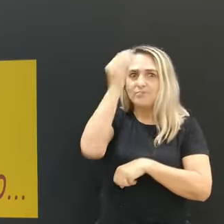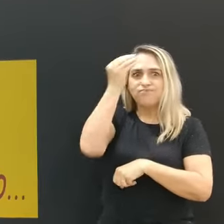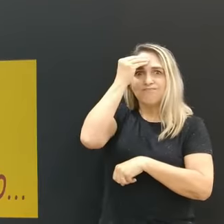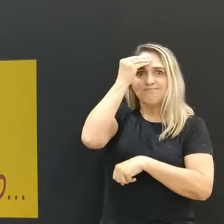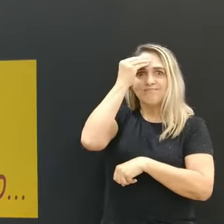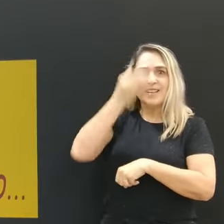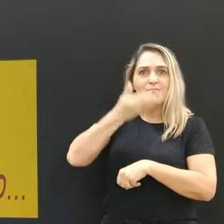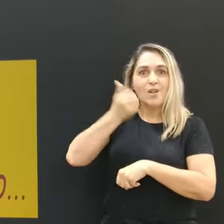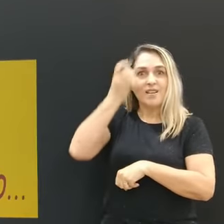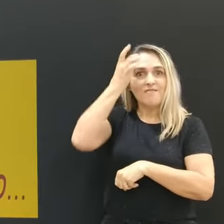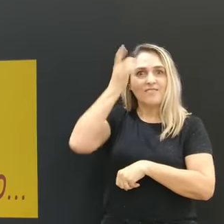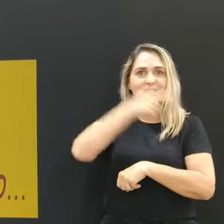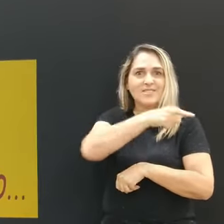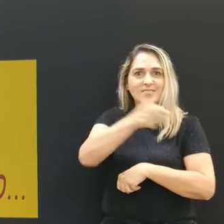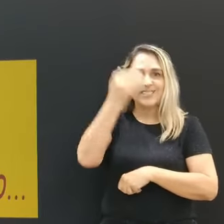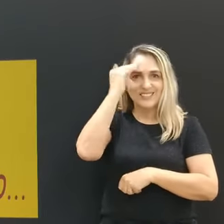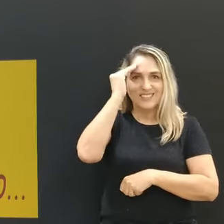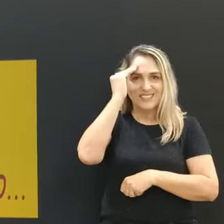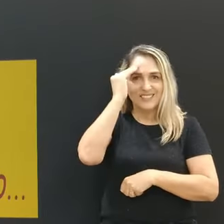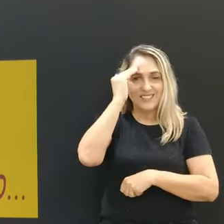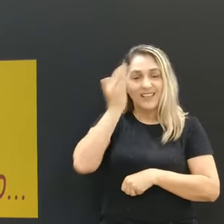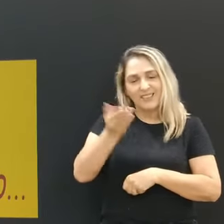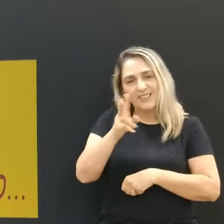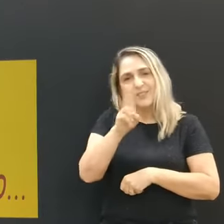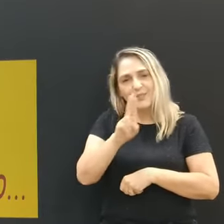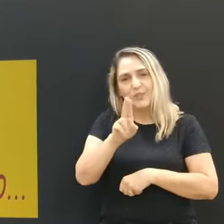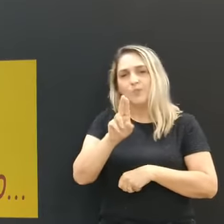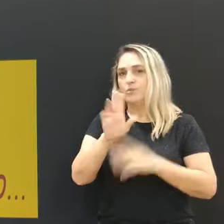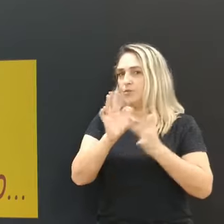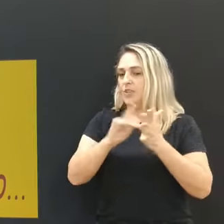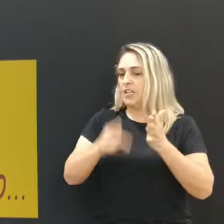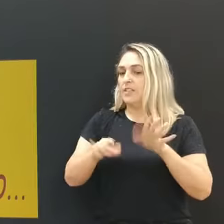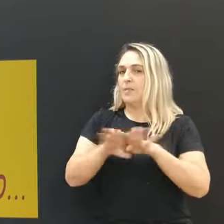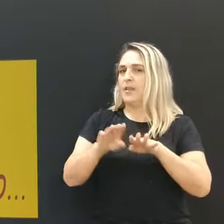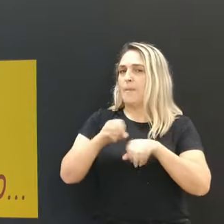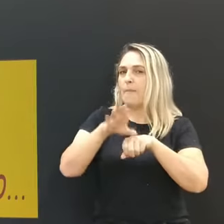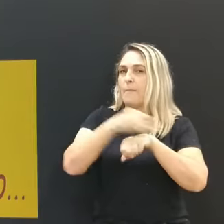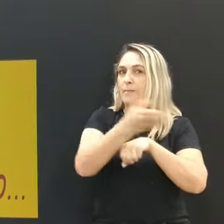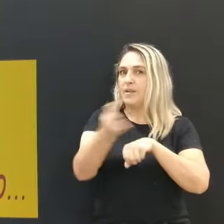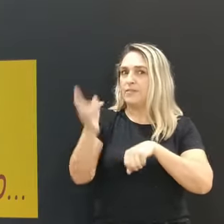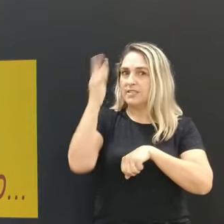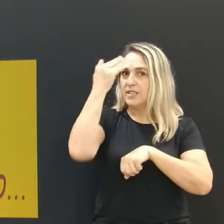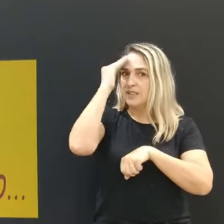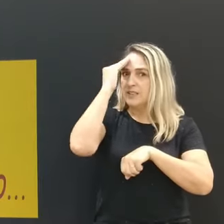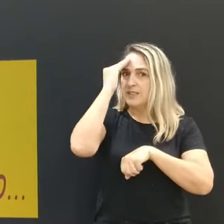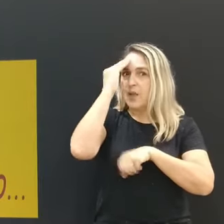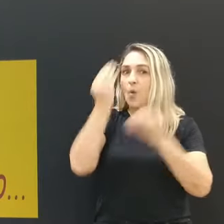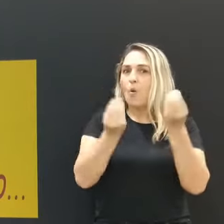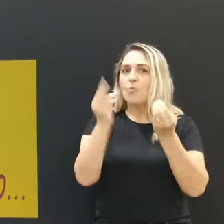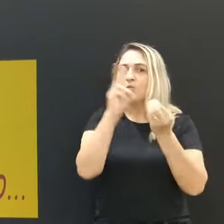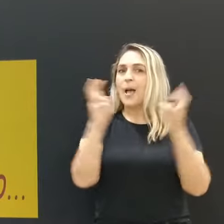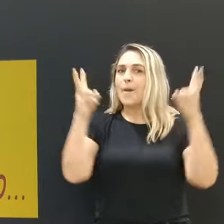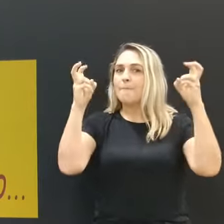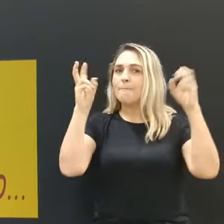ensinar a multidão também sempre gostou de aprender. Então, que o Senhor Deus nos abençoe, que possamos